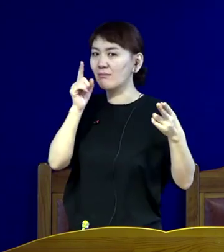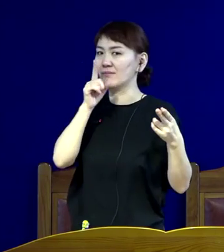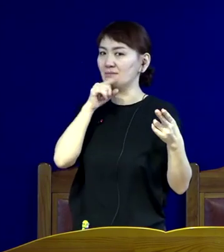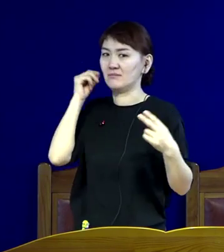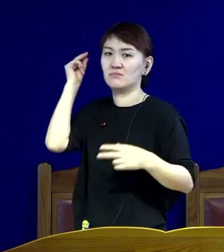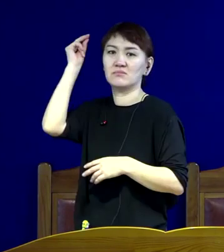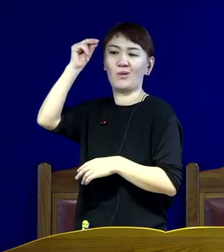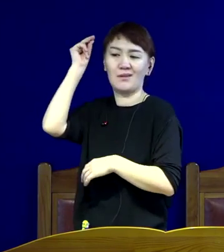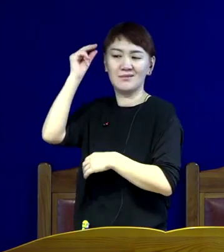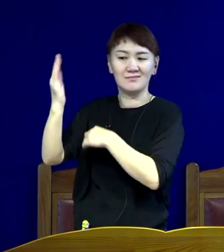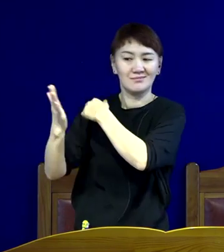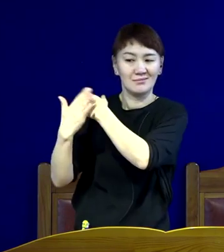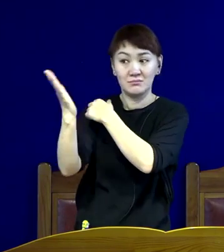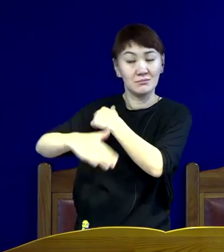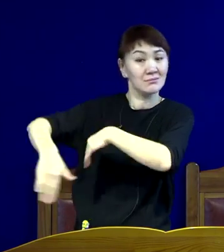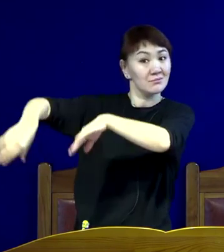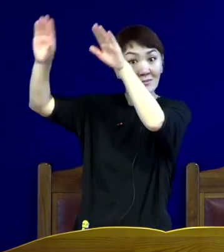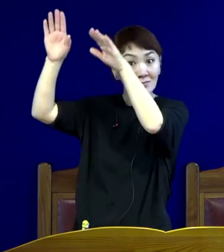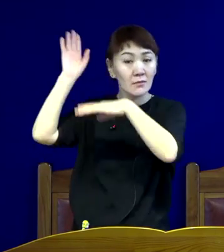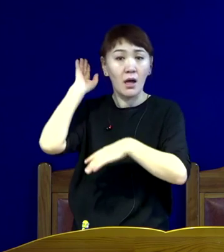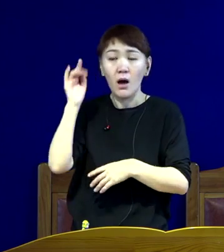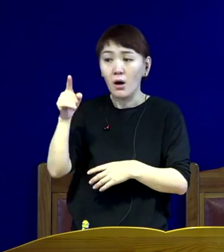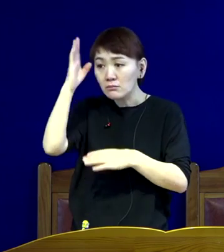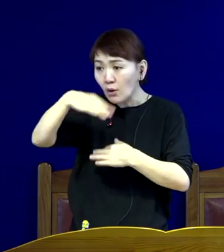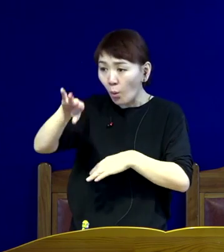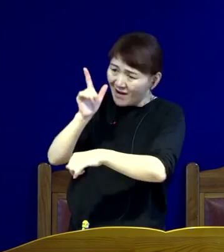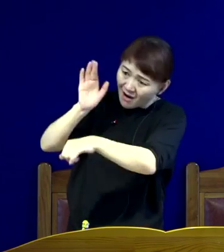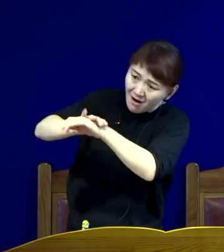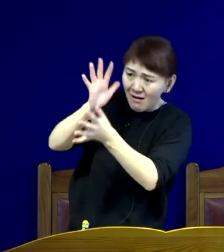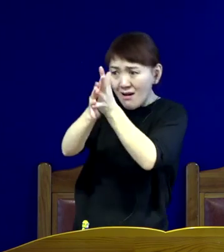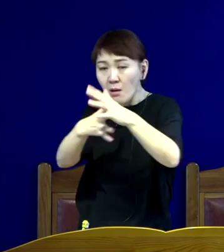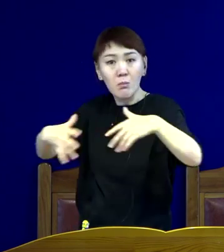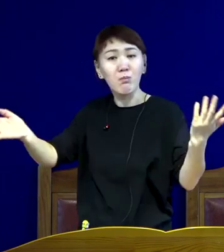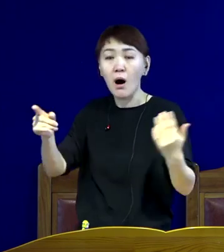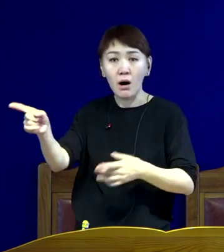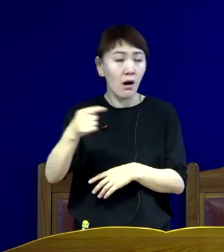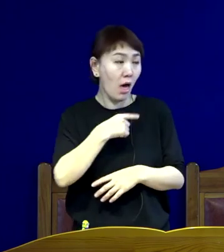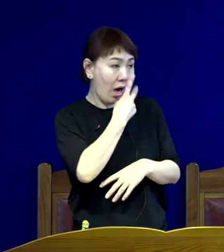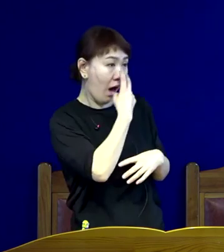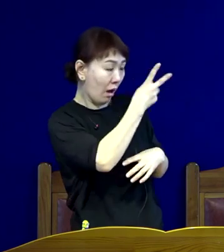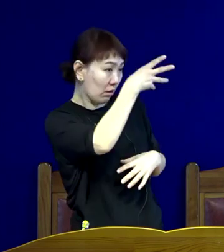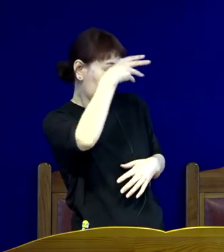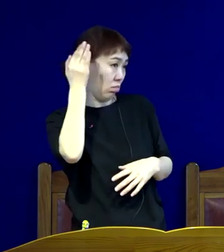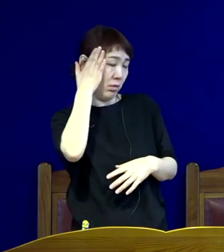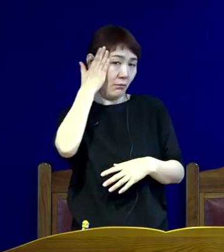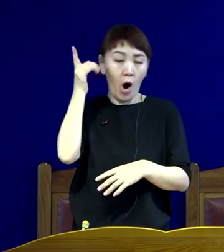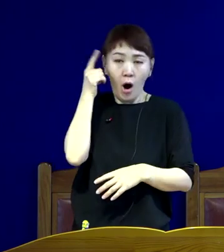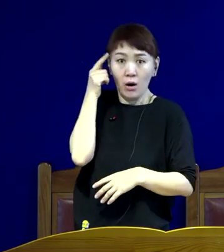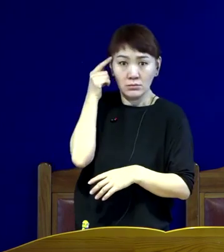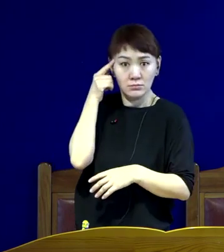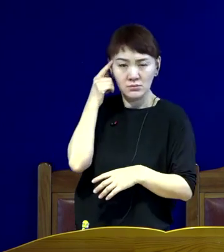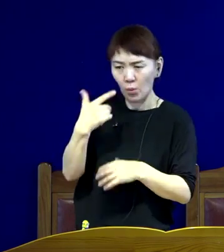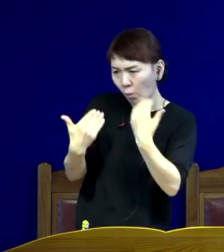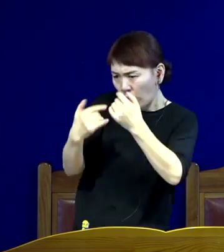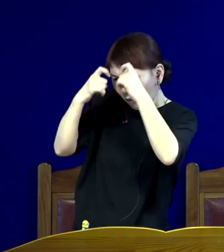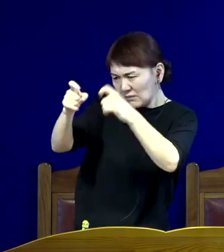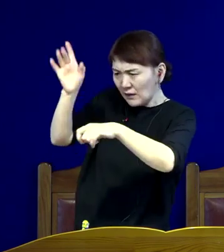сурах байдлаар өсөх юм бол хүүхдийн хүмүүжил амархан болдог. Яга хүүхдүүд хүмүүжүүлэх хэцүү болдог